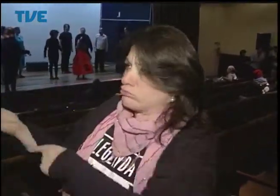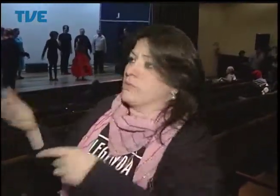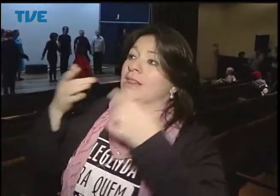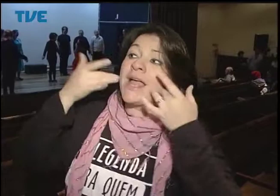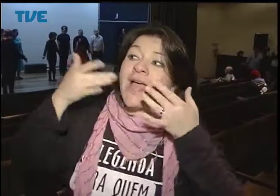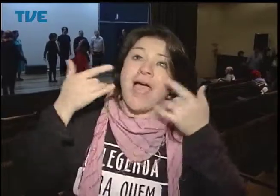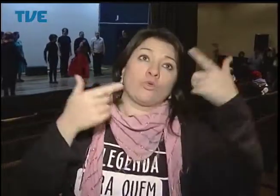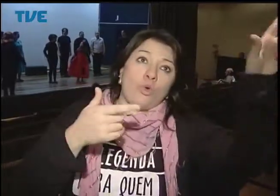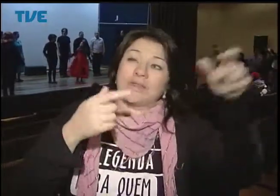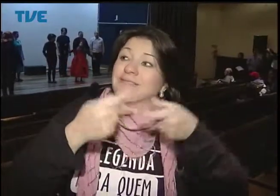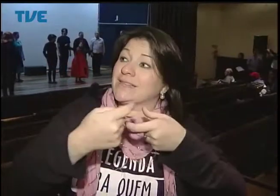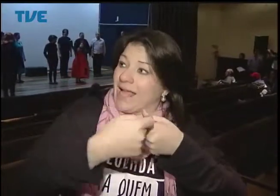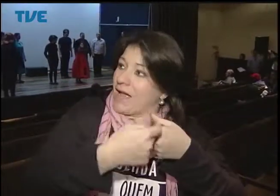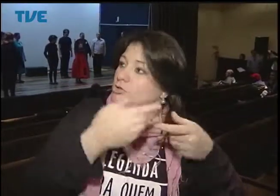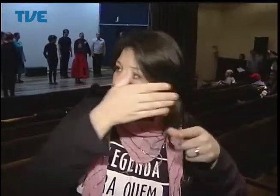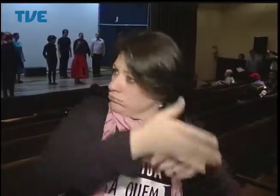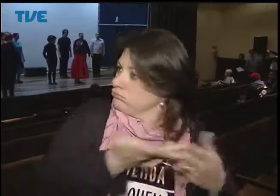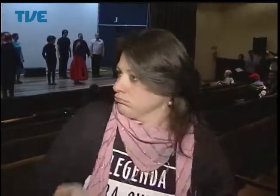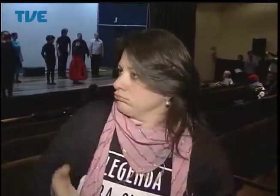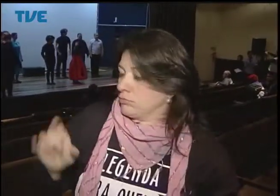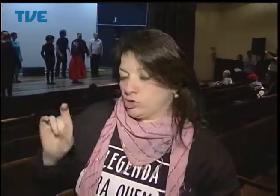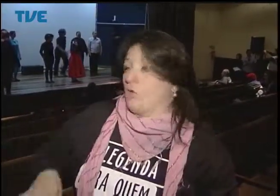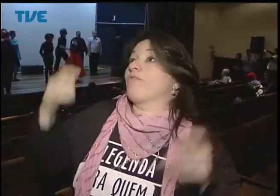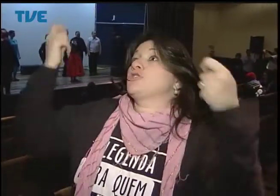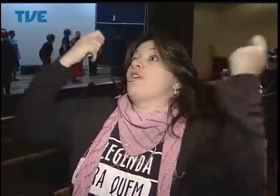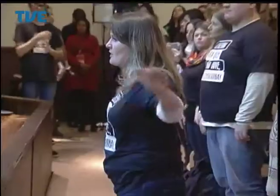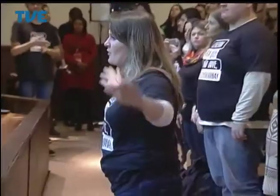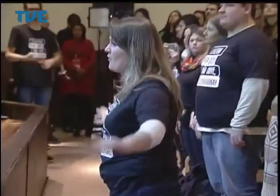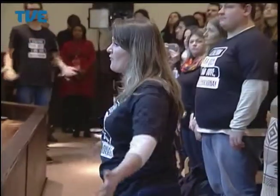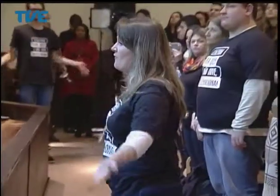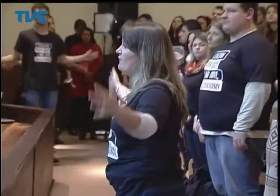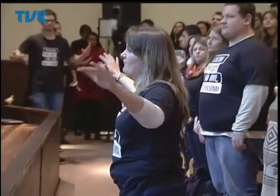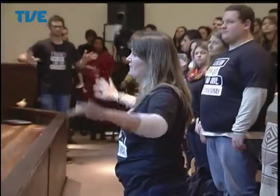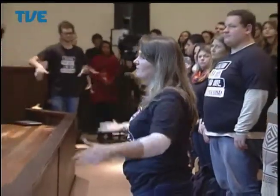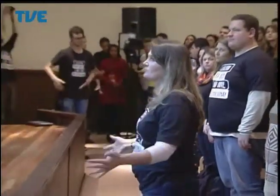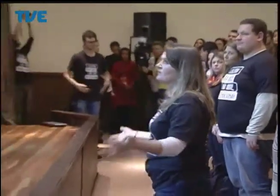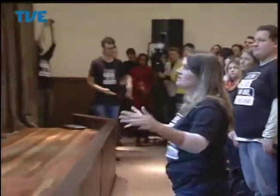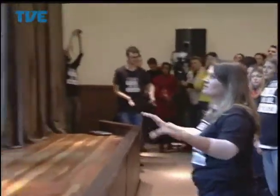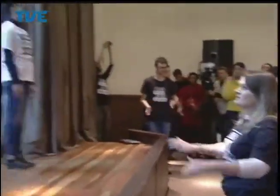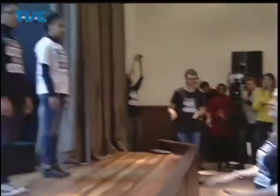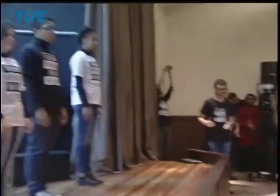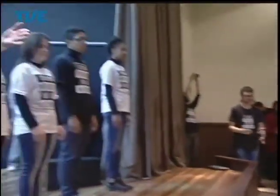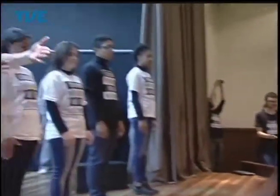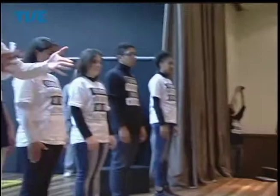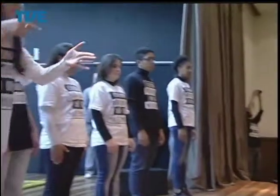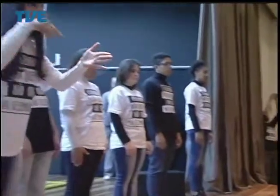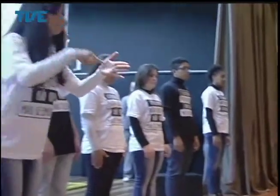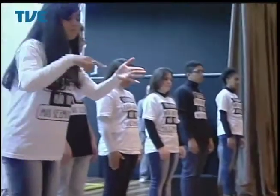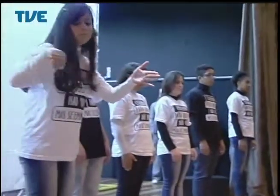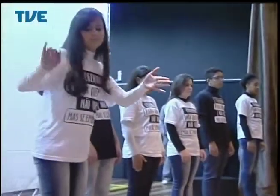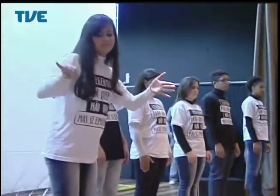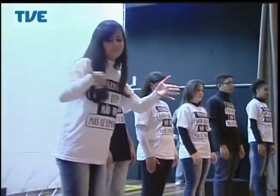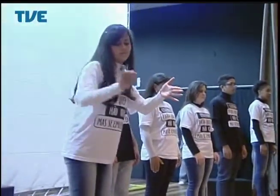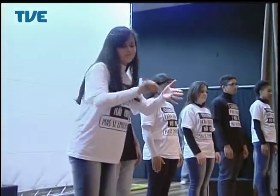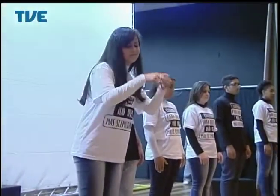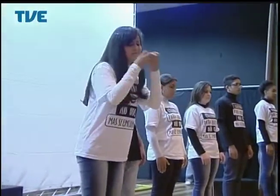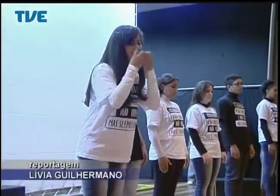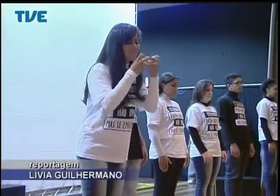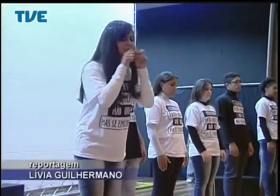cinema, outros espaços, teatros em outras cidades. Para marcar o aniversário da campanha, uma programação especial